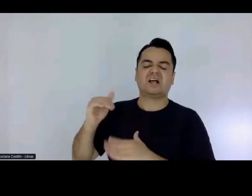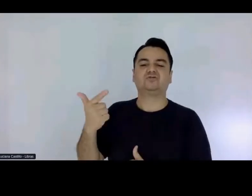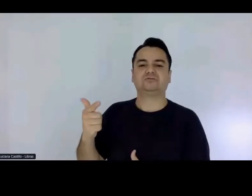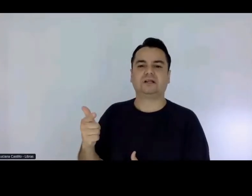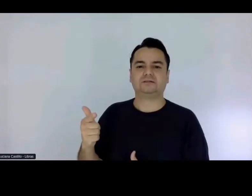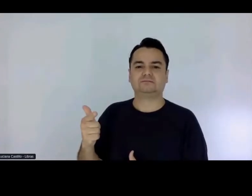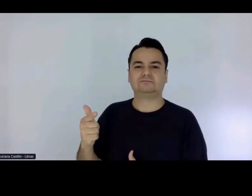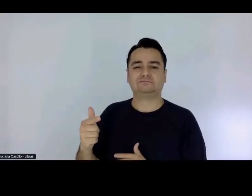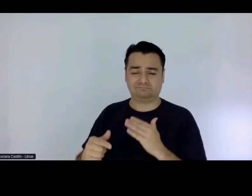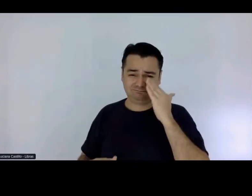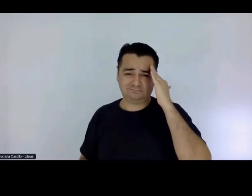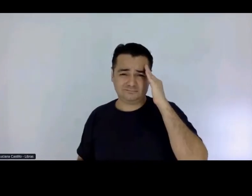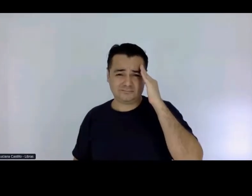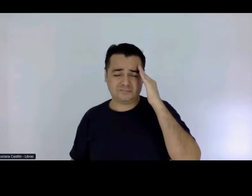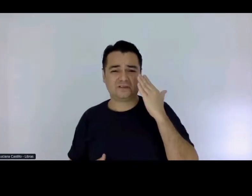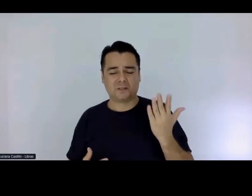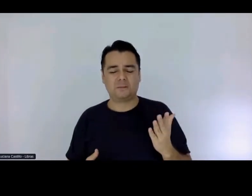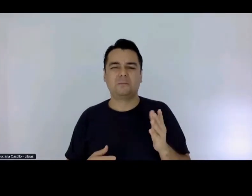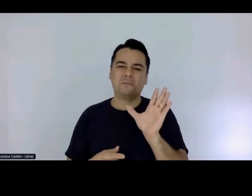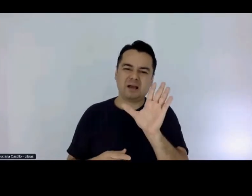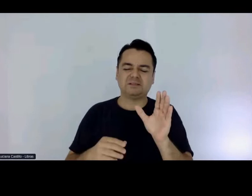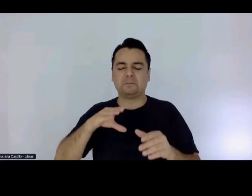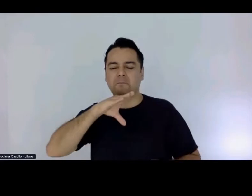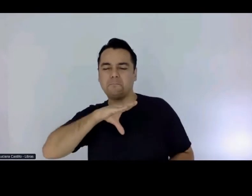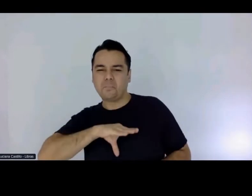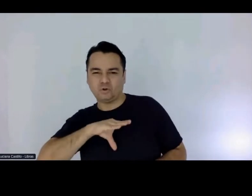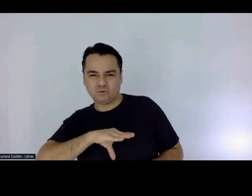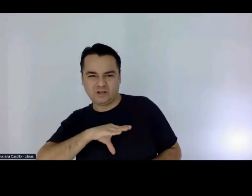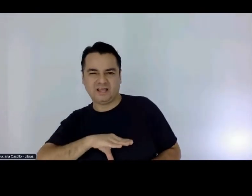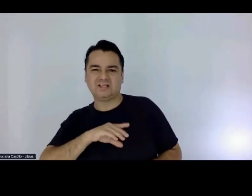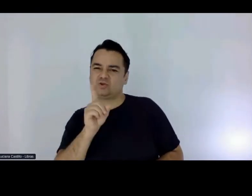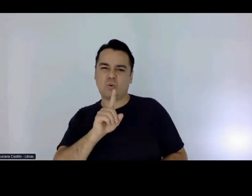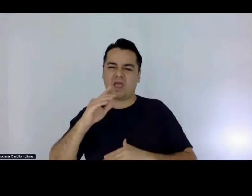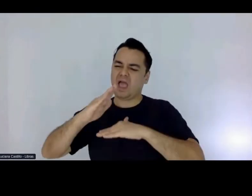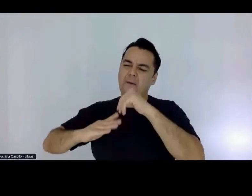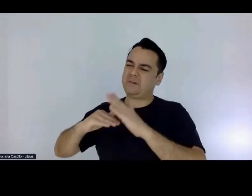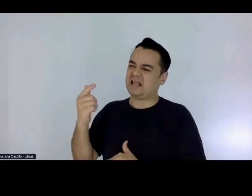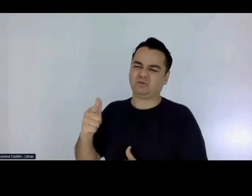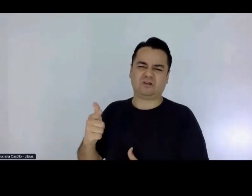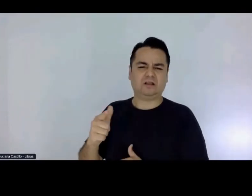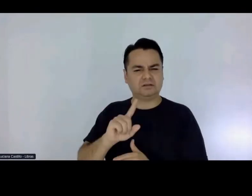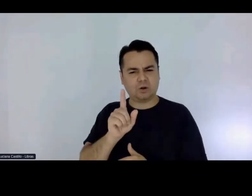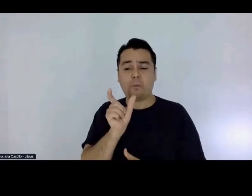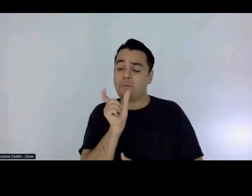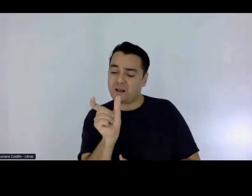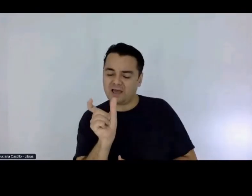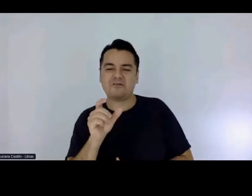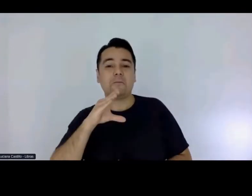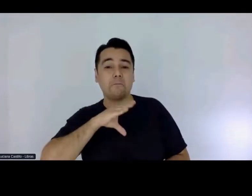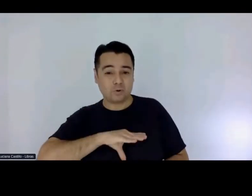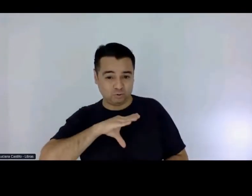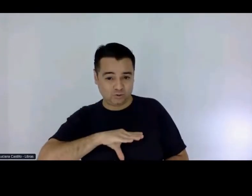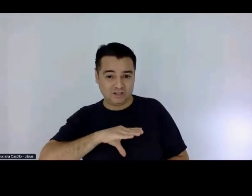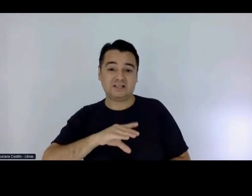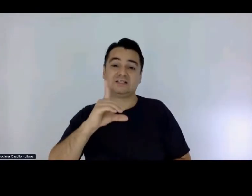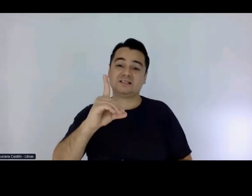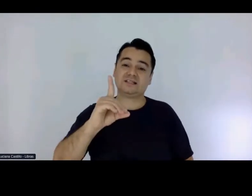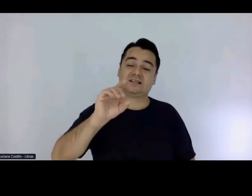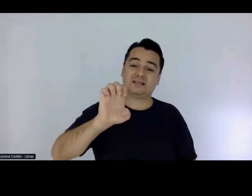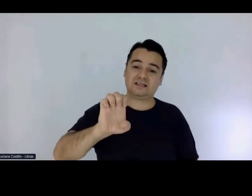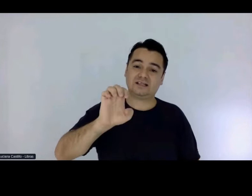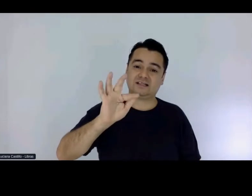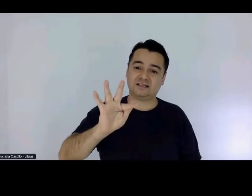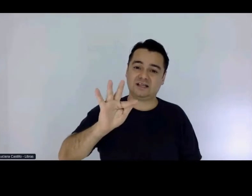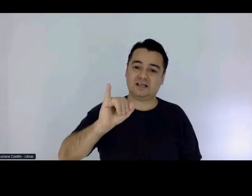para uma palavra dizendo desabilidade, mas a gente ainda continua chamando de deficiência, e isso